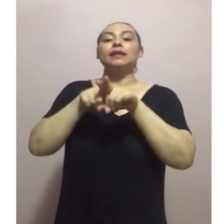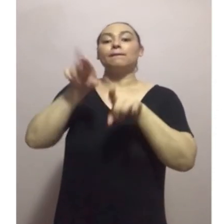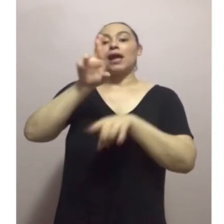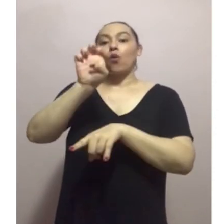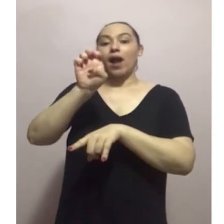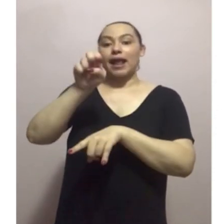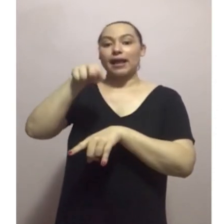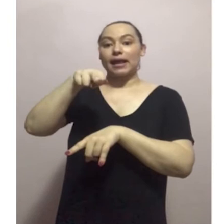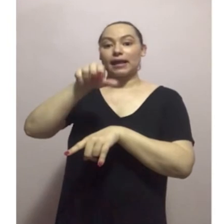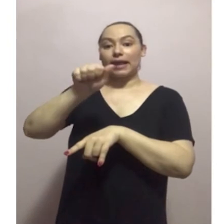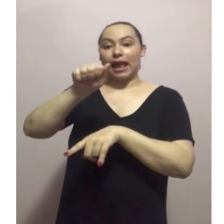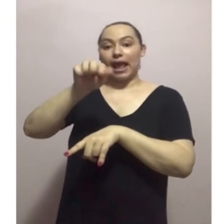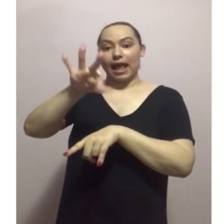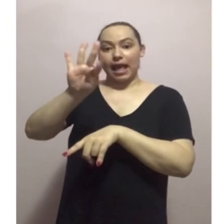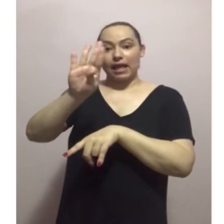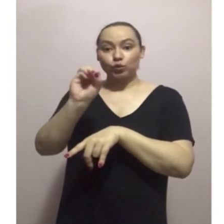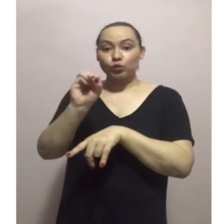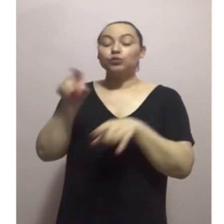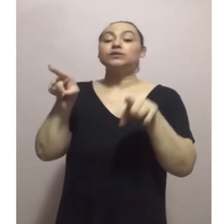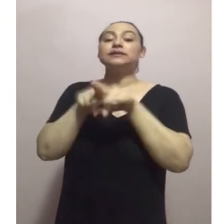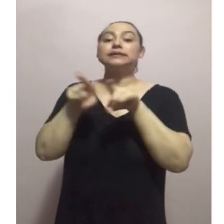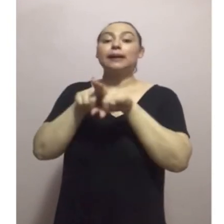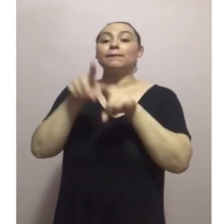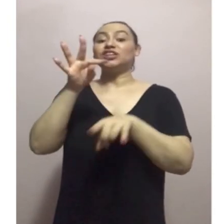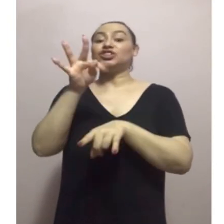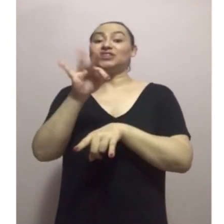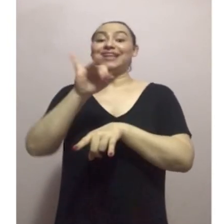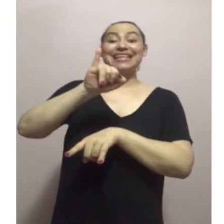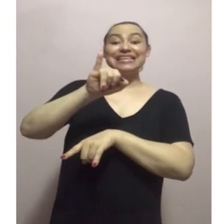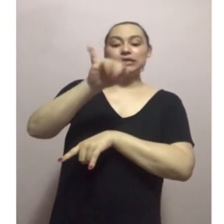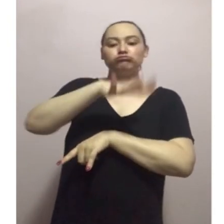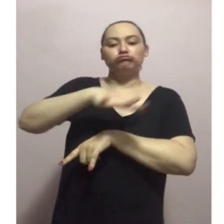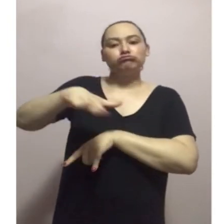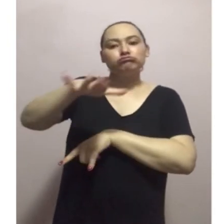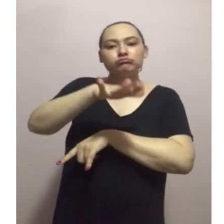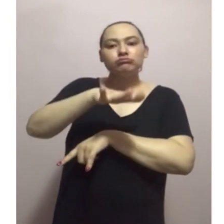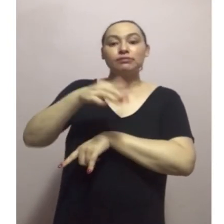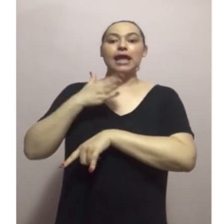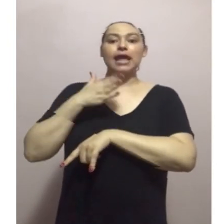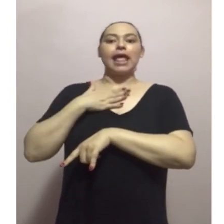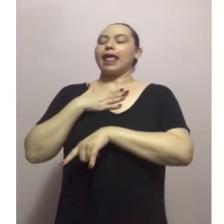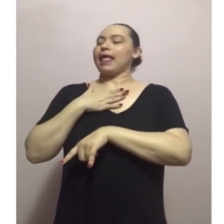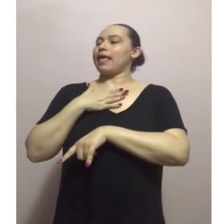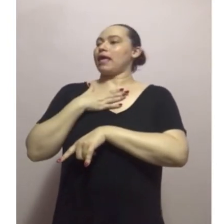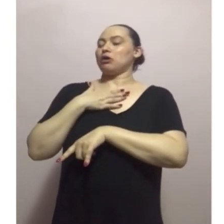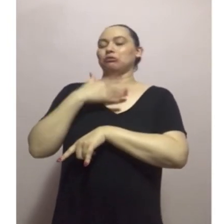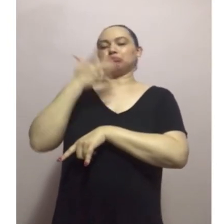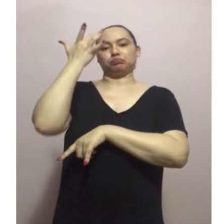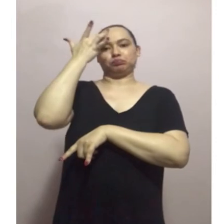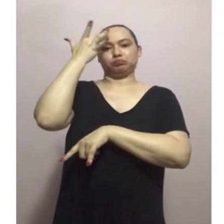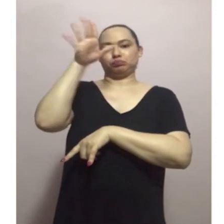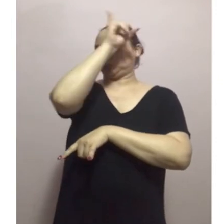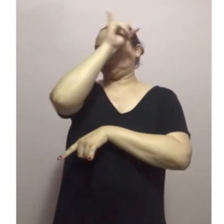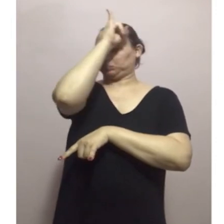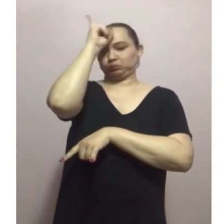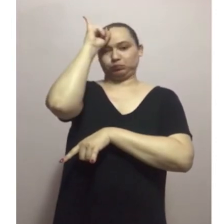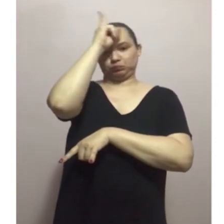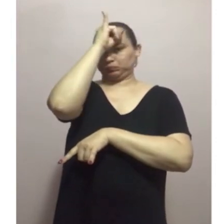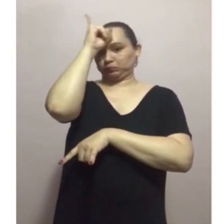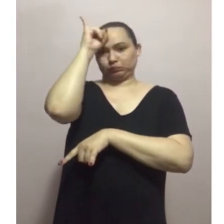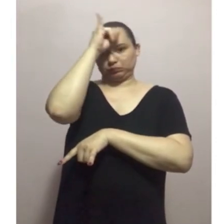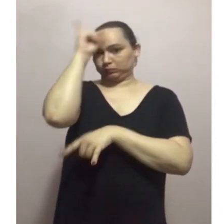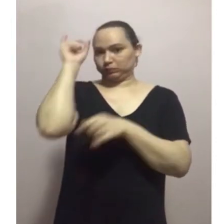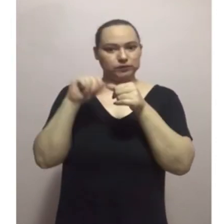e o Zé Renato, que é da área de TI, de transformação digital. Eu sou absolutamente